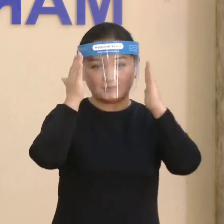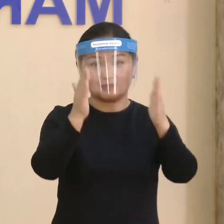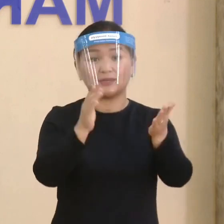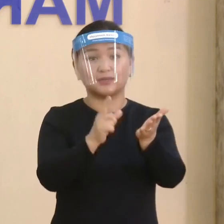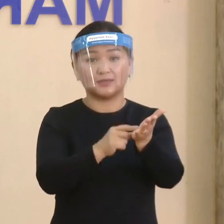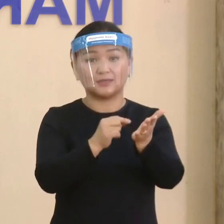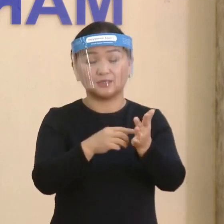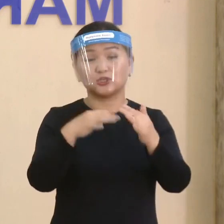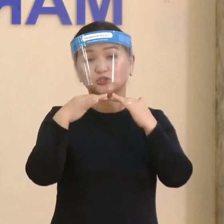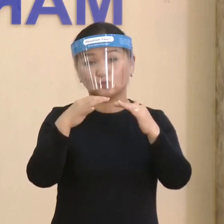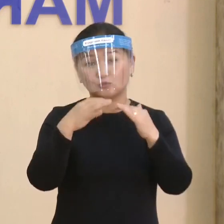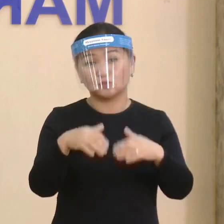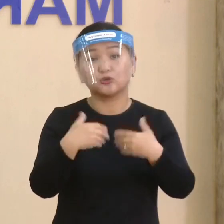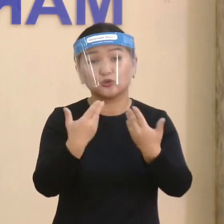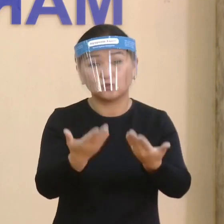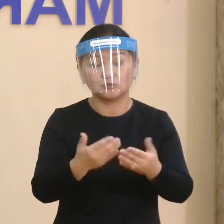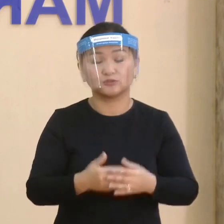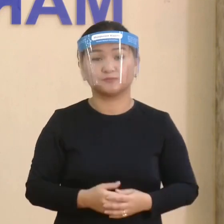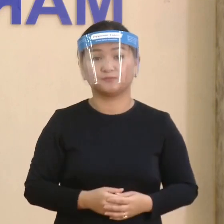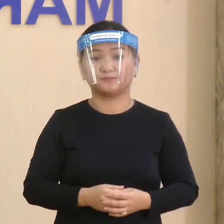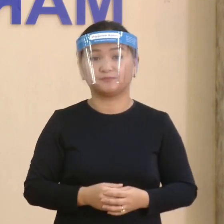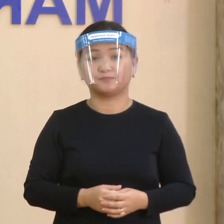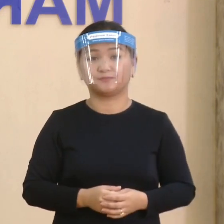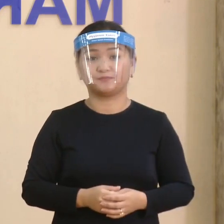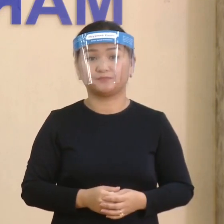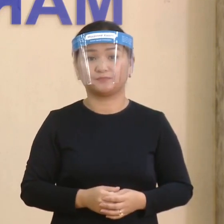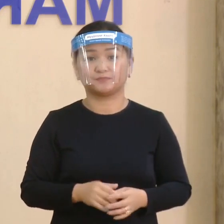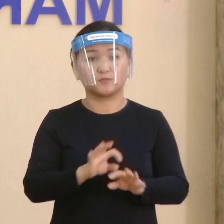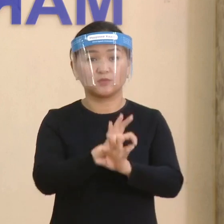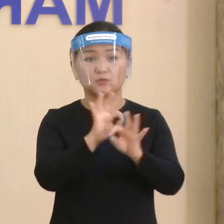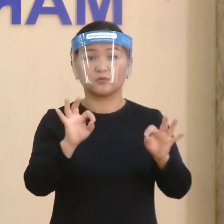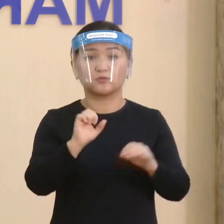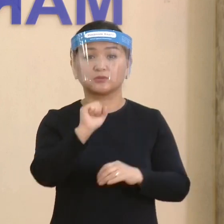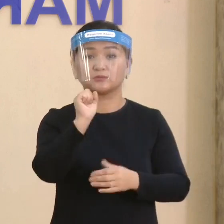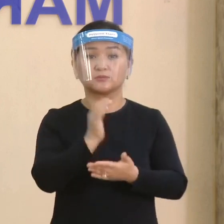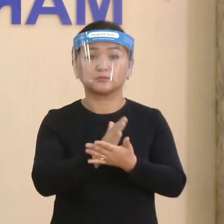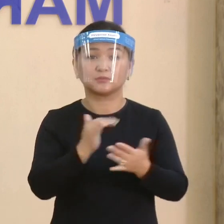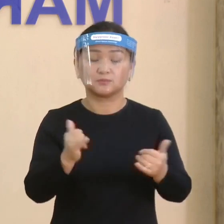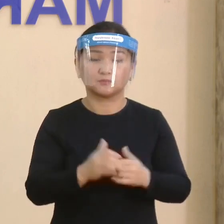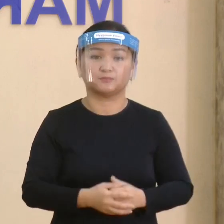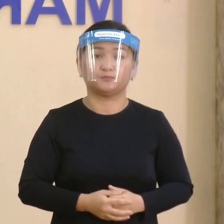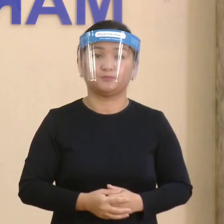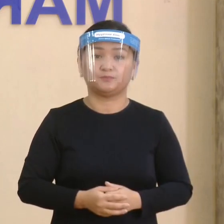давхар зөвлөх ийм үйл явдал болж байна. За өөр асуулт байна уу?